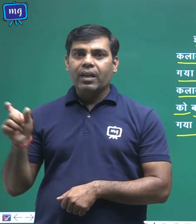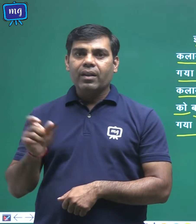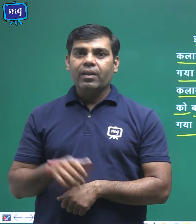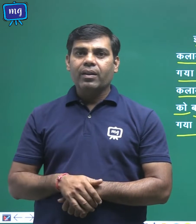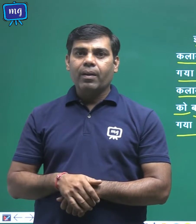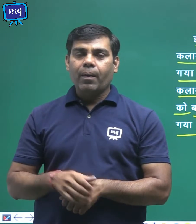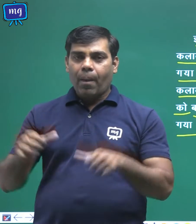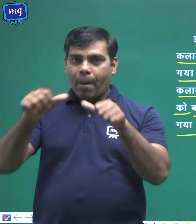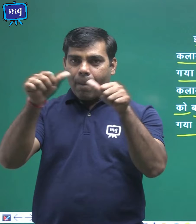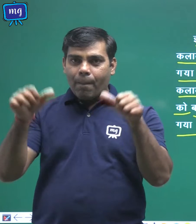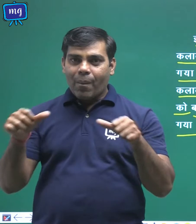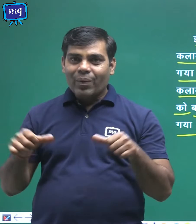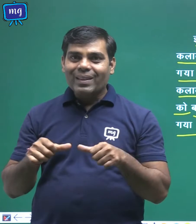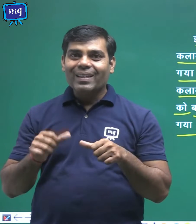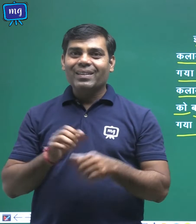मूर्तियाँ